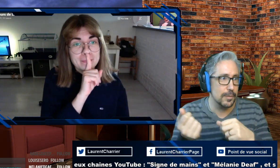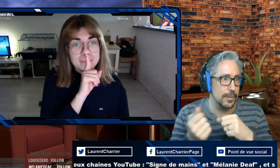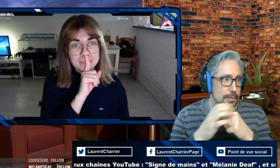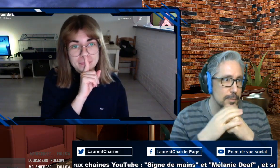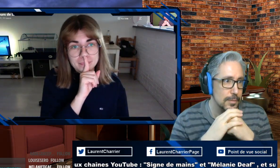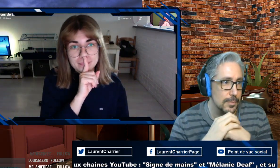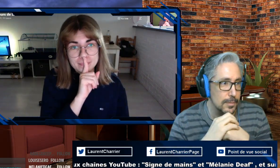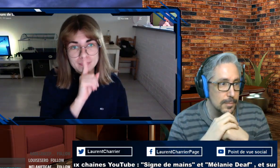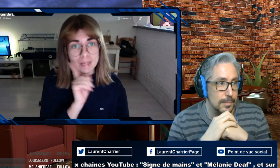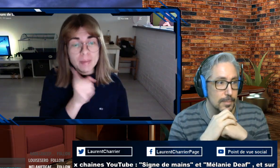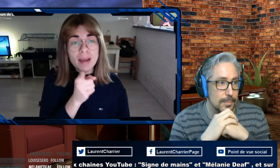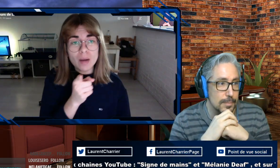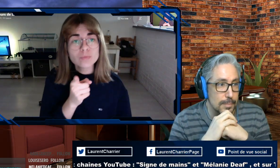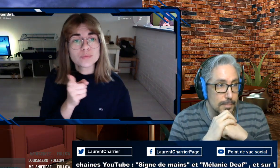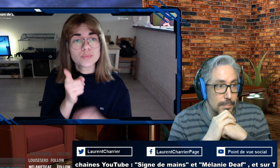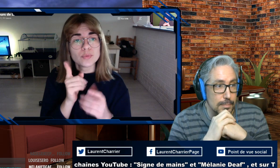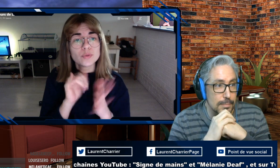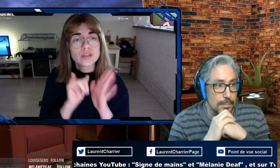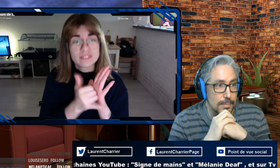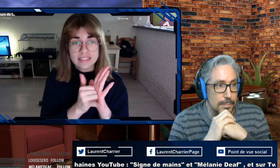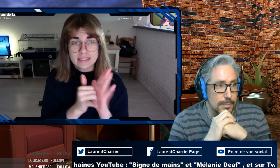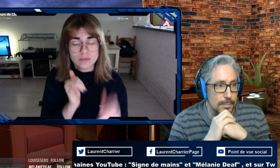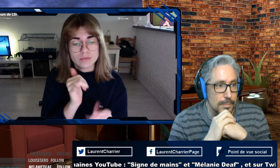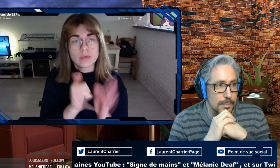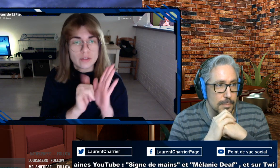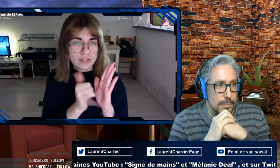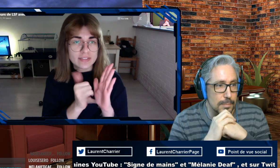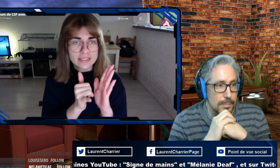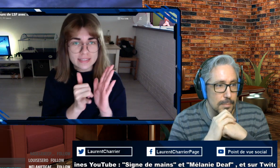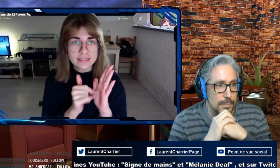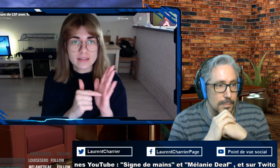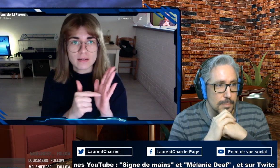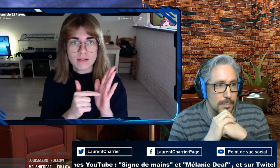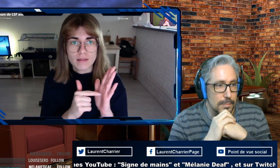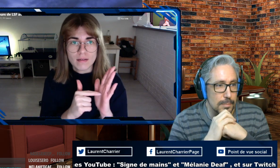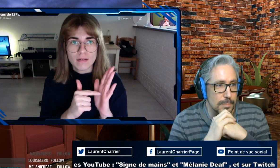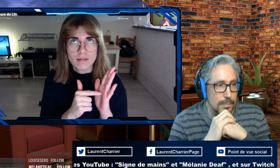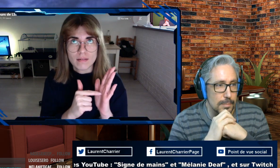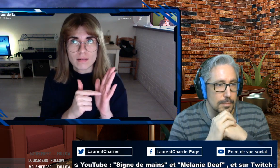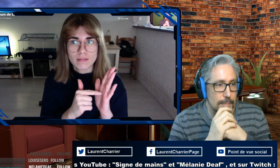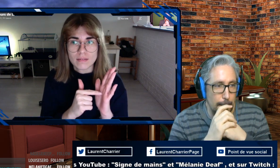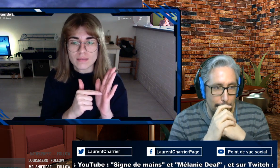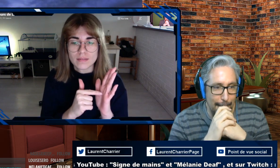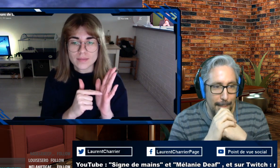Covid. Mais par contre, le café des signes,